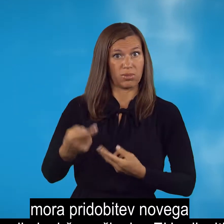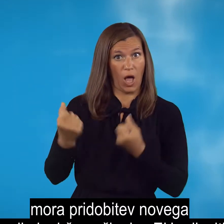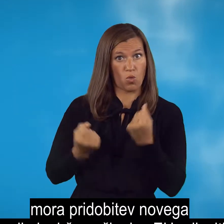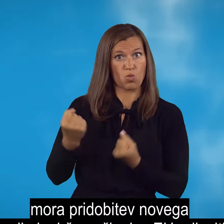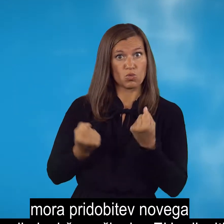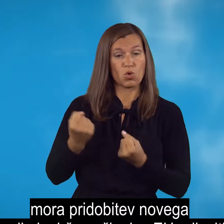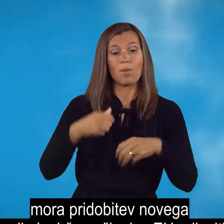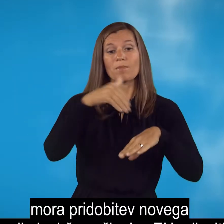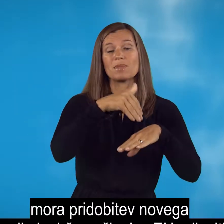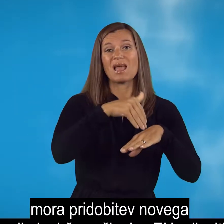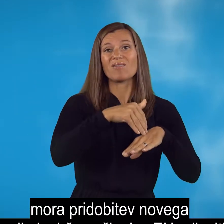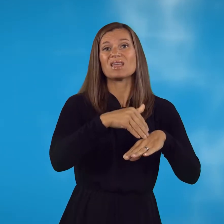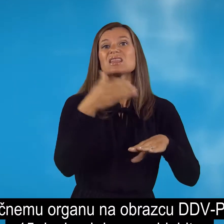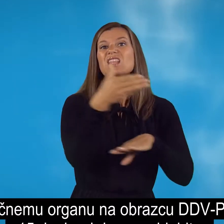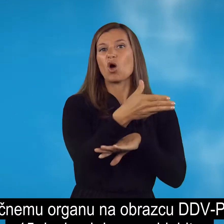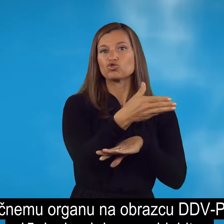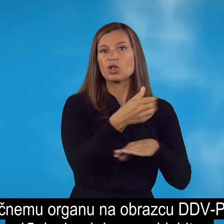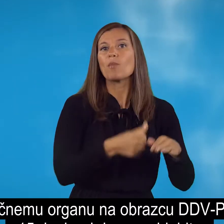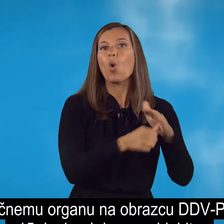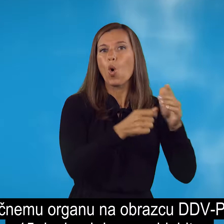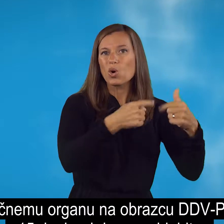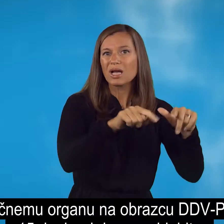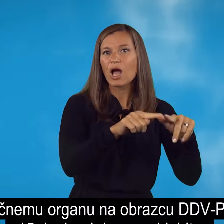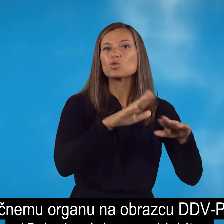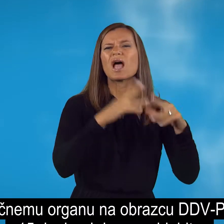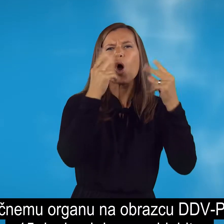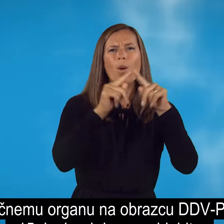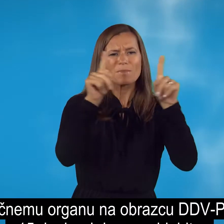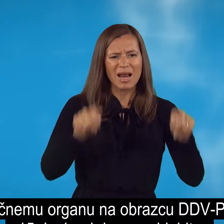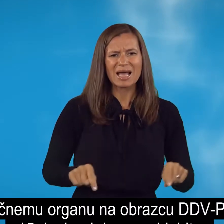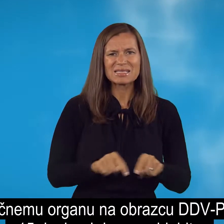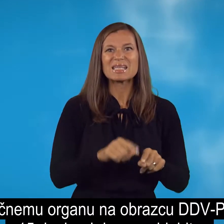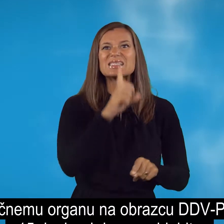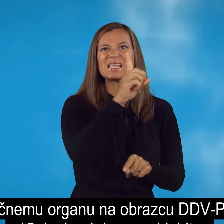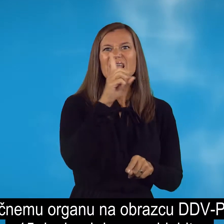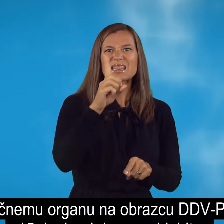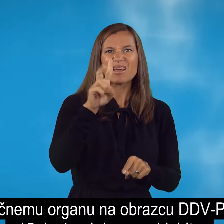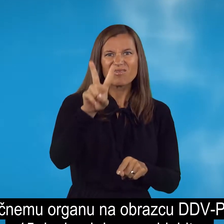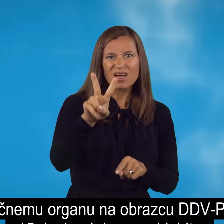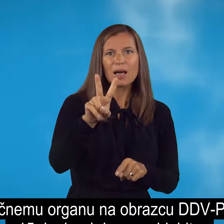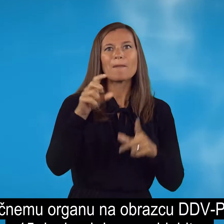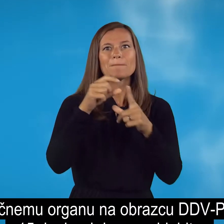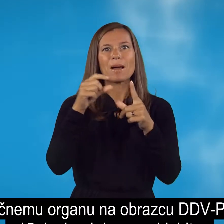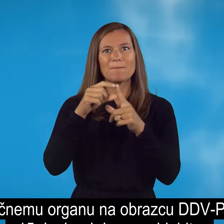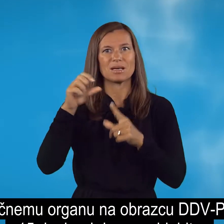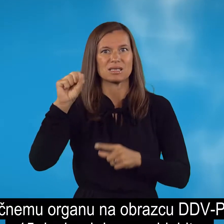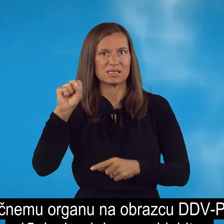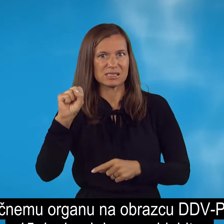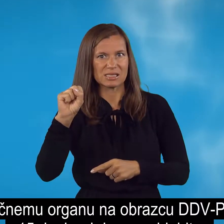EU prijaviti davčnemu organu na obrazcu DDV PPS